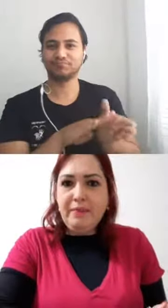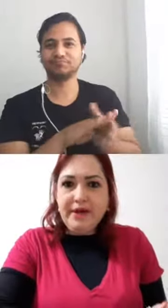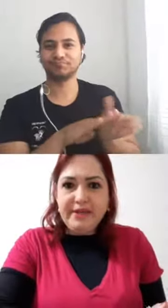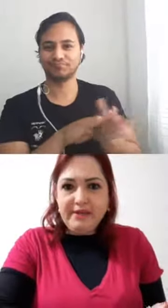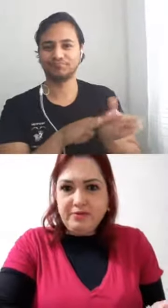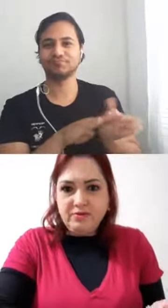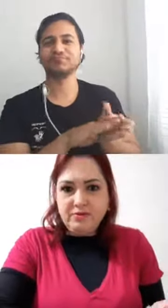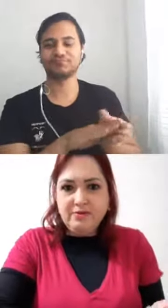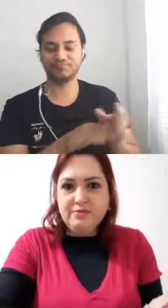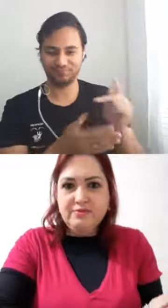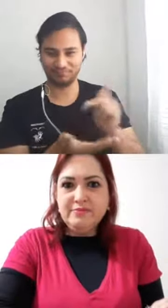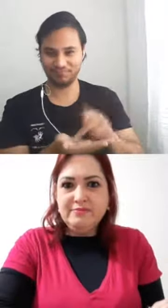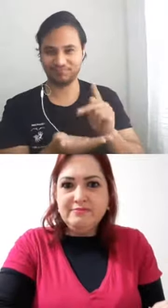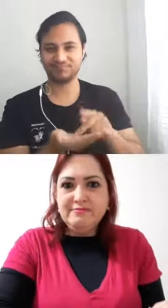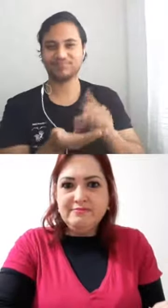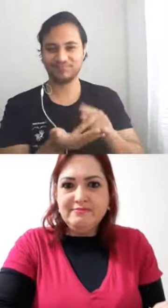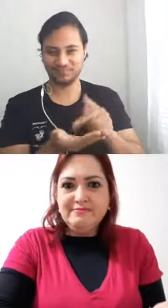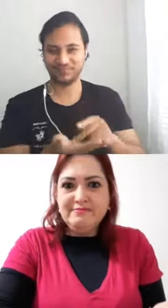uma mãe,